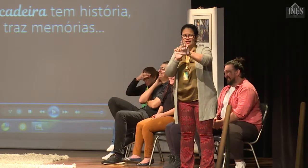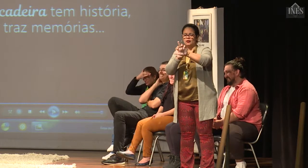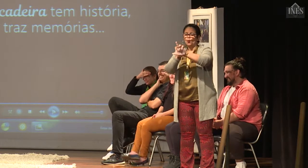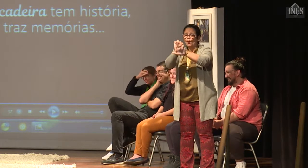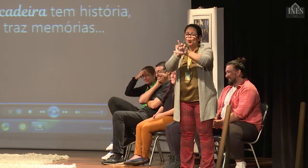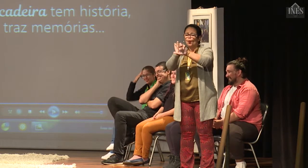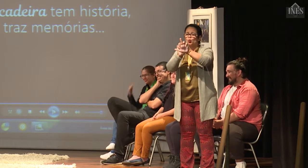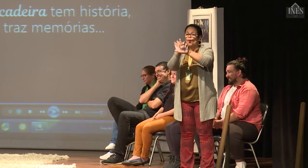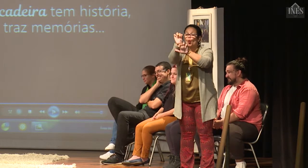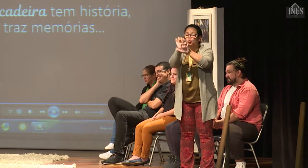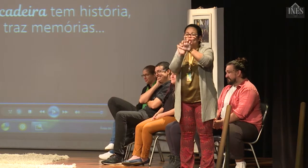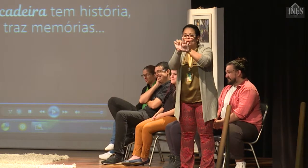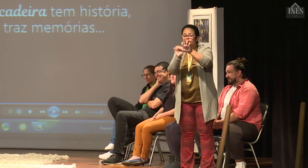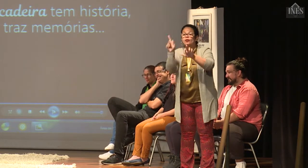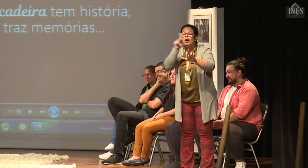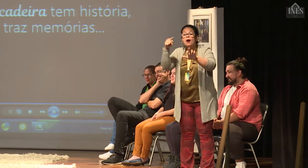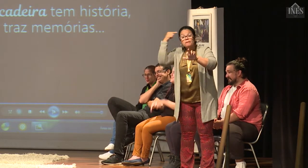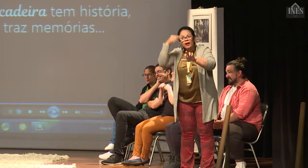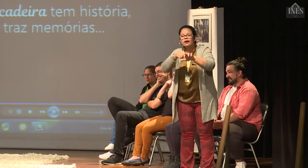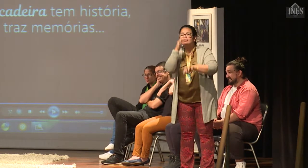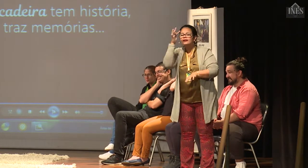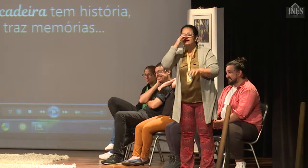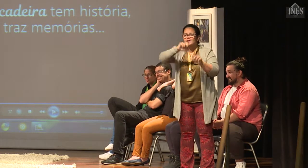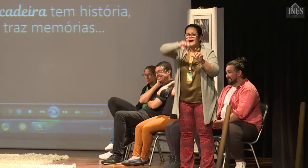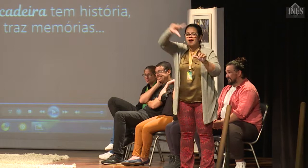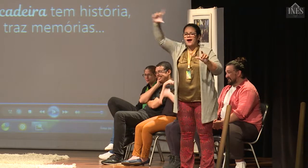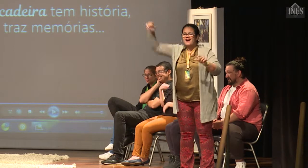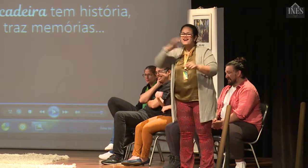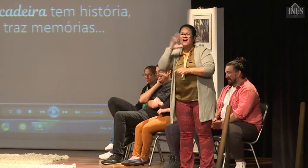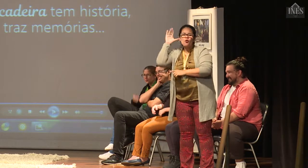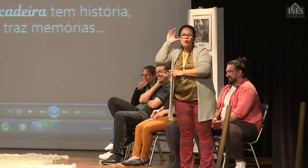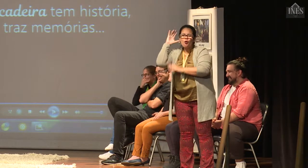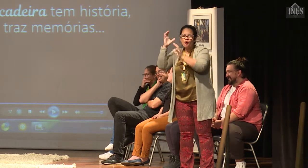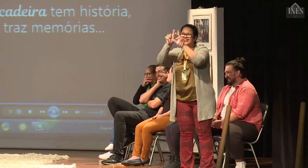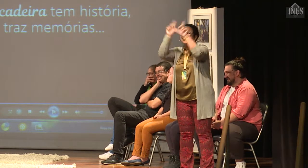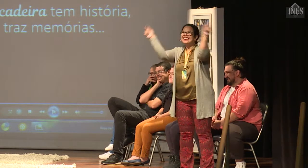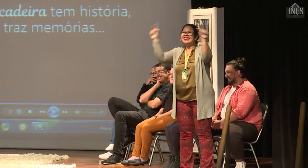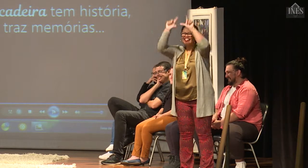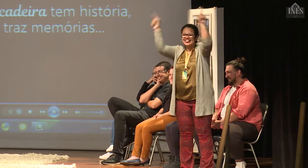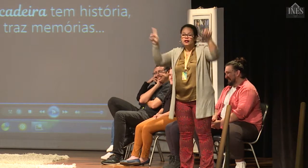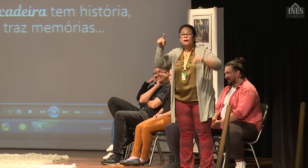sempre assim, com essa configuração de mão. E aí eu tive uma ideia. Eu fazia flores com esse